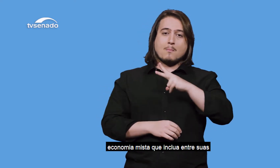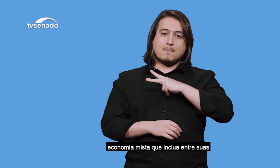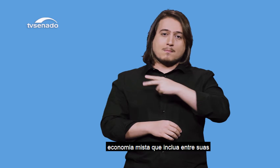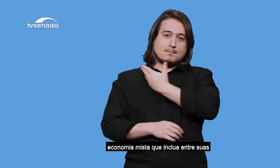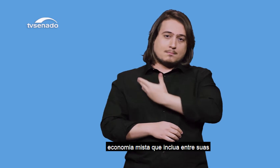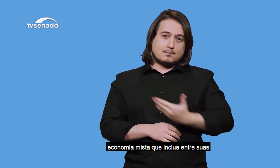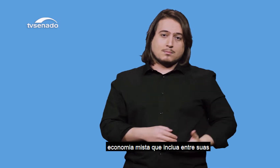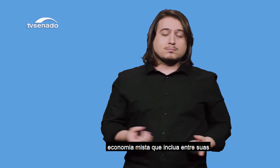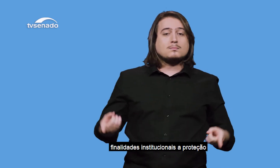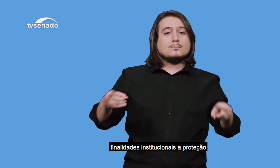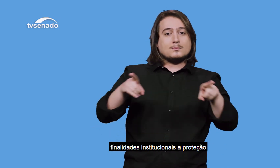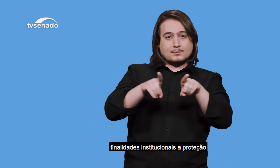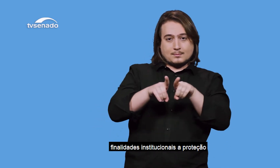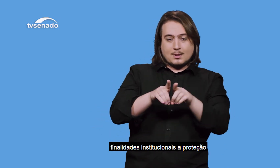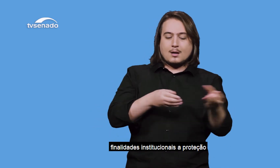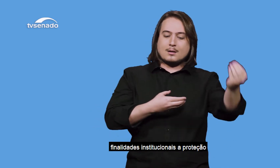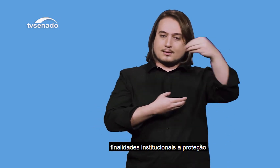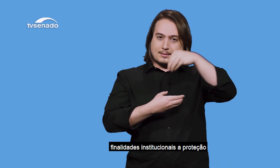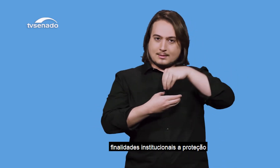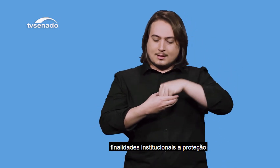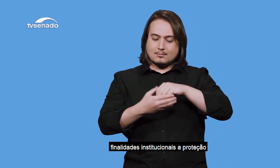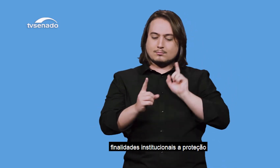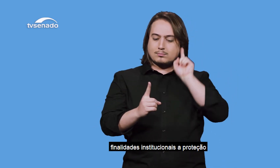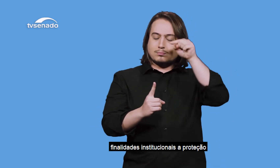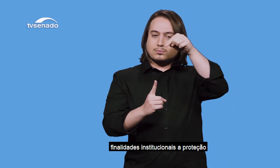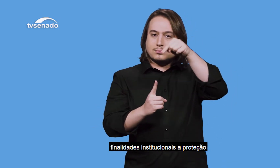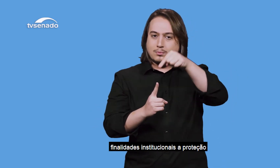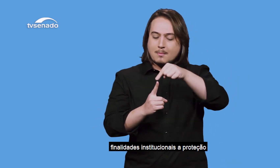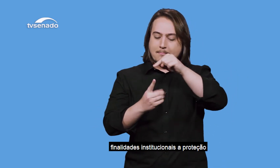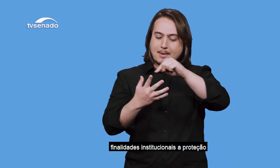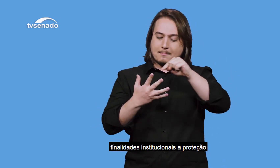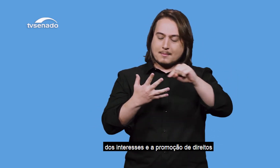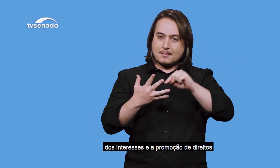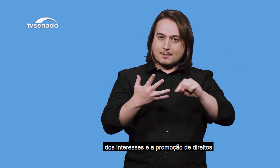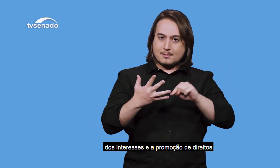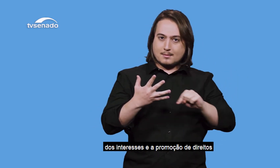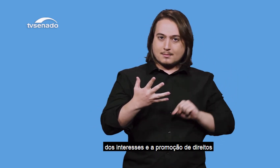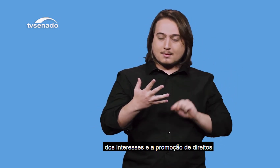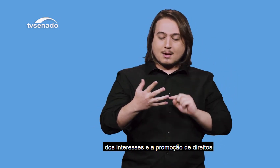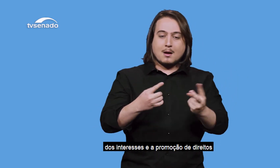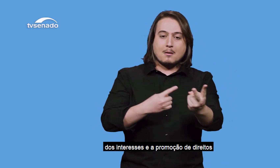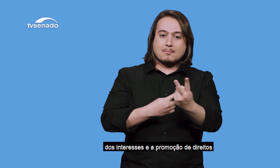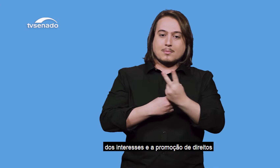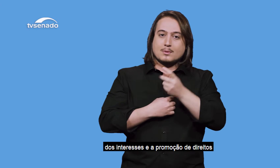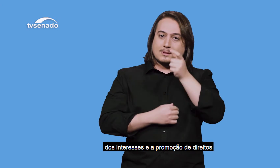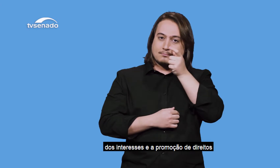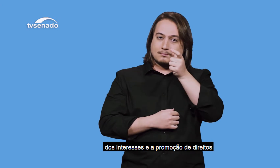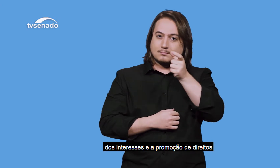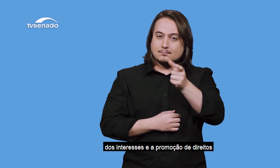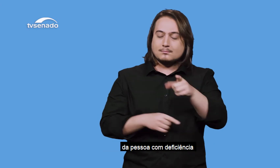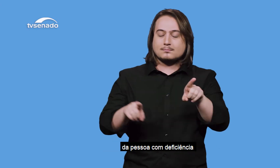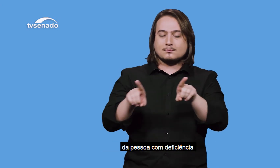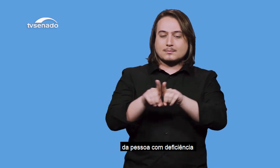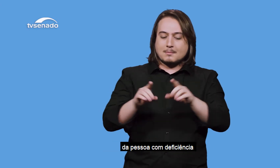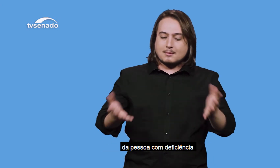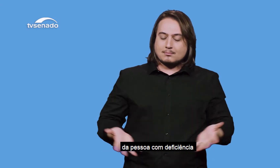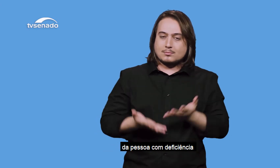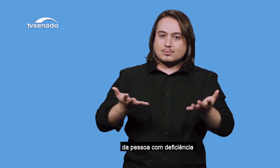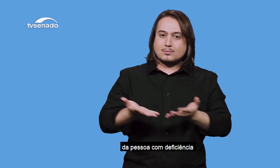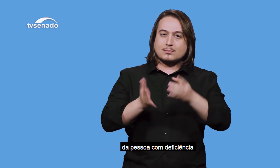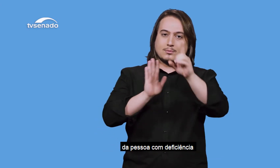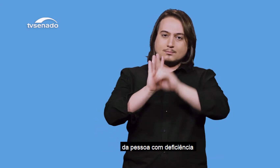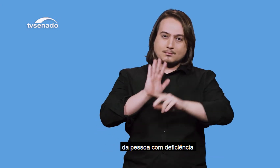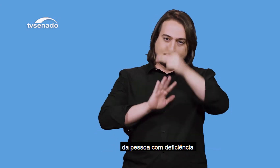entre suas finalidades institucionais funcionais a proteção dos interesses ea promoção de direitos da pessoa com